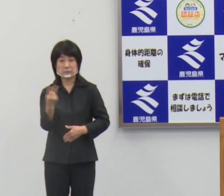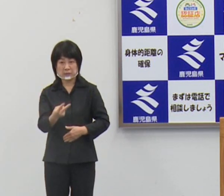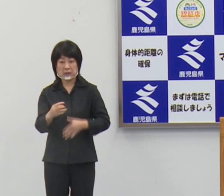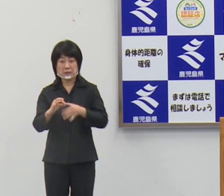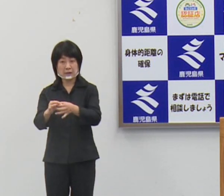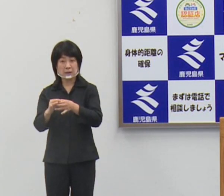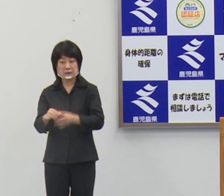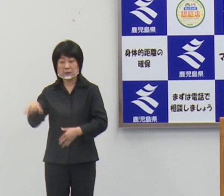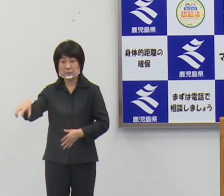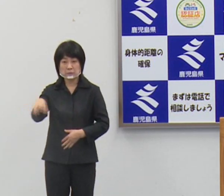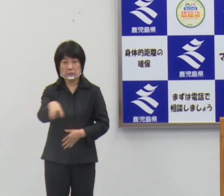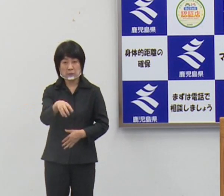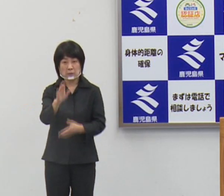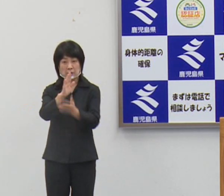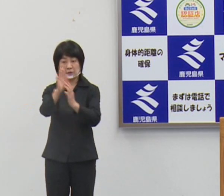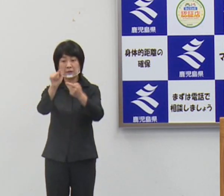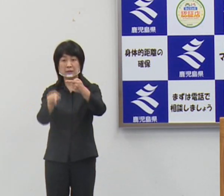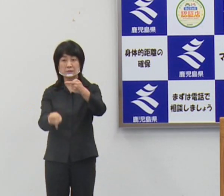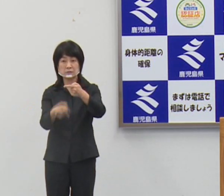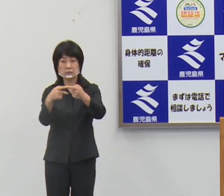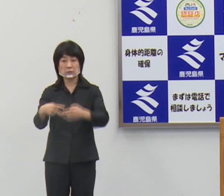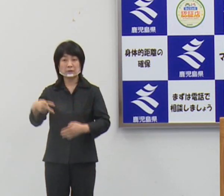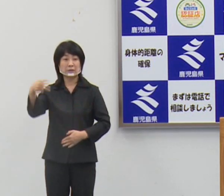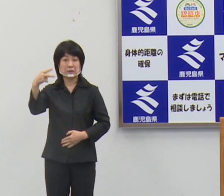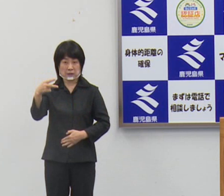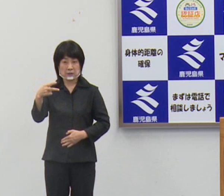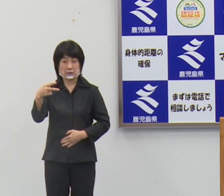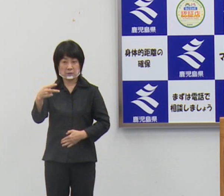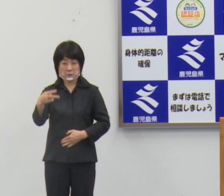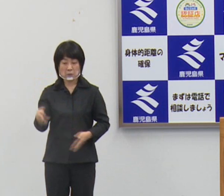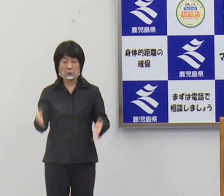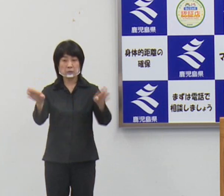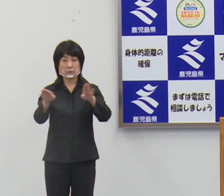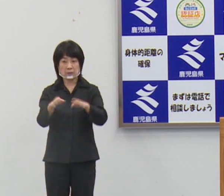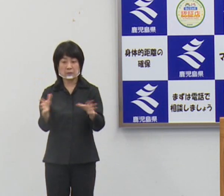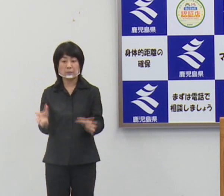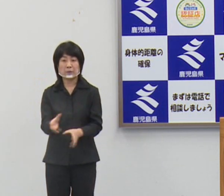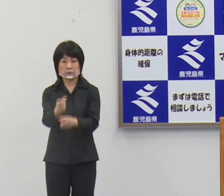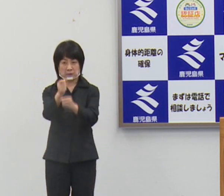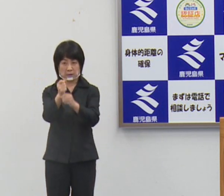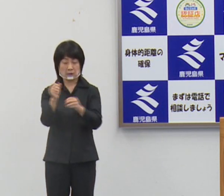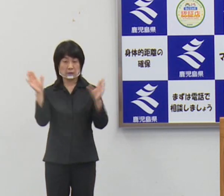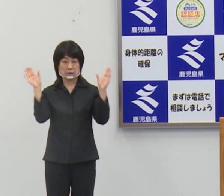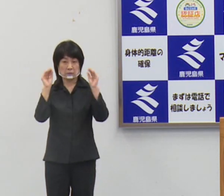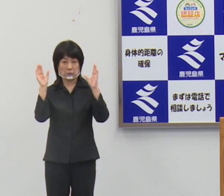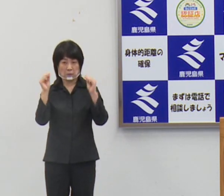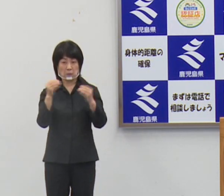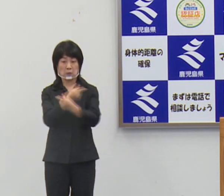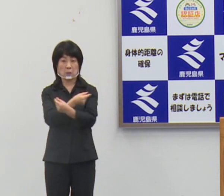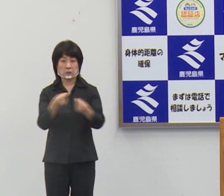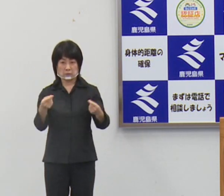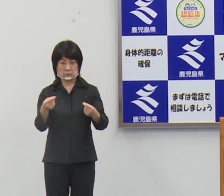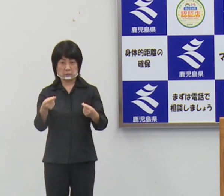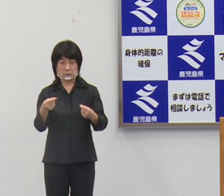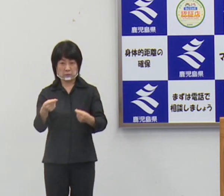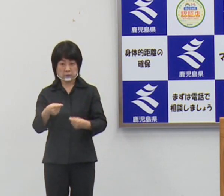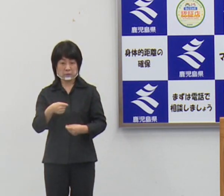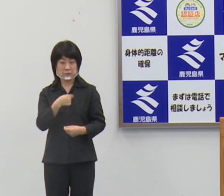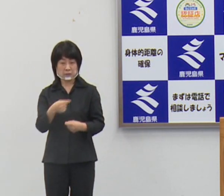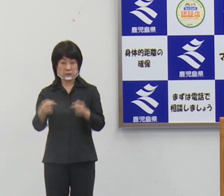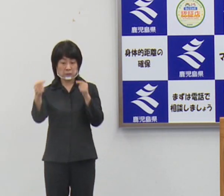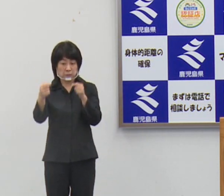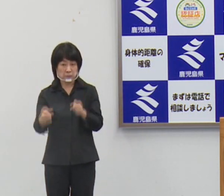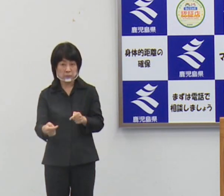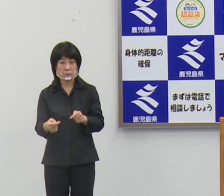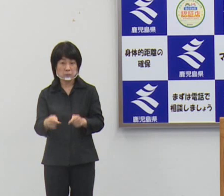係部署を県庁の2階講堂に集約をし、情報共有医師伝達の迅速